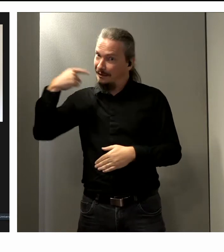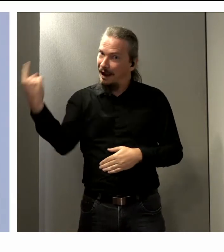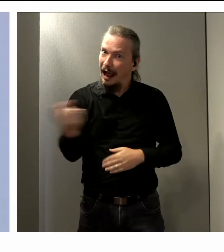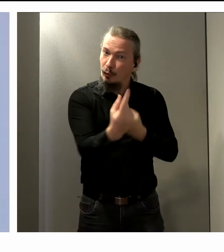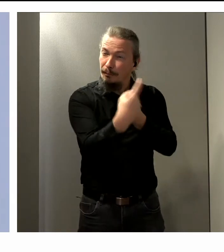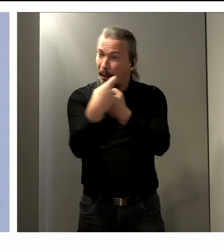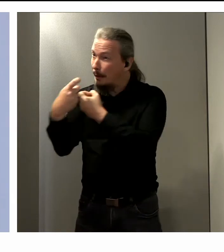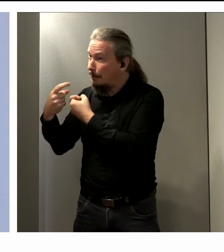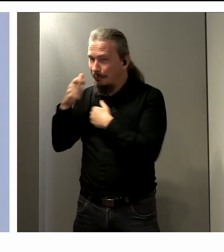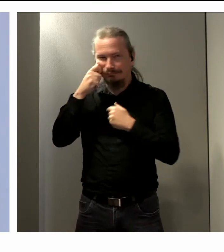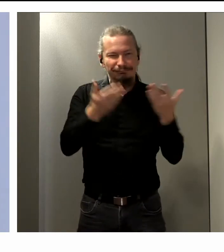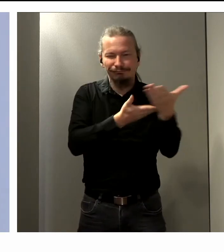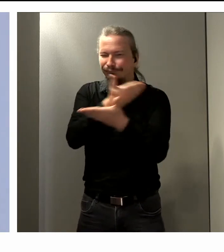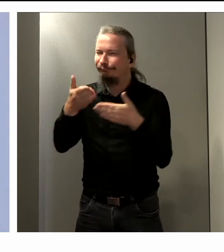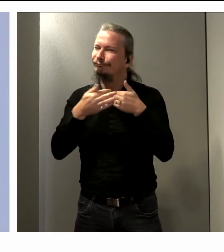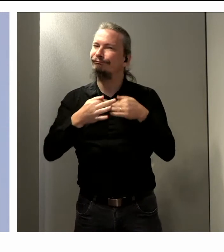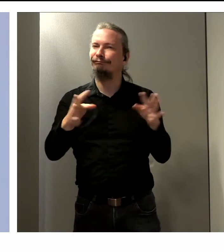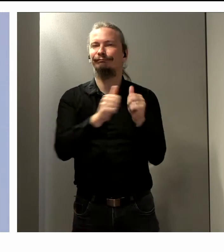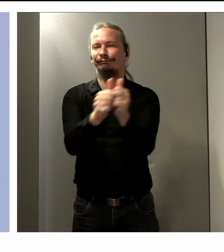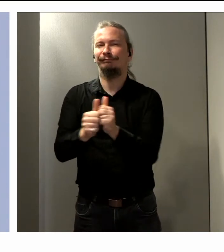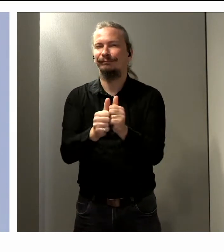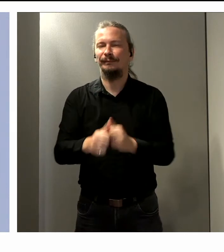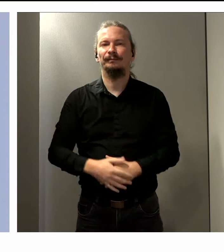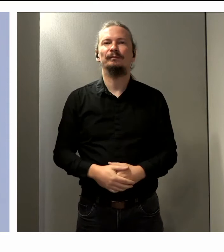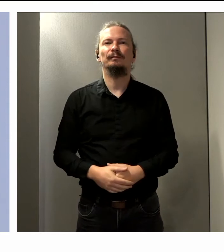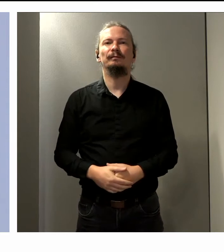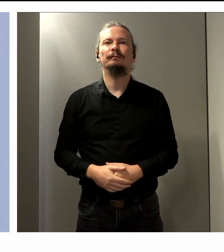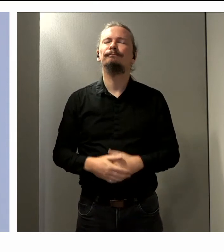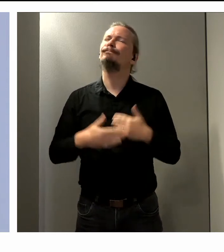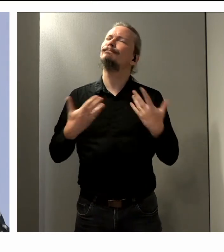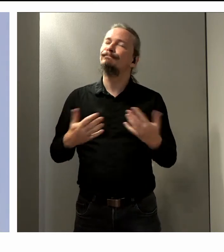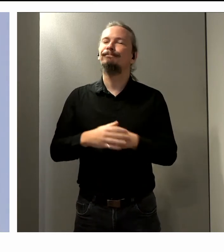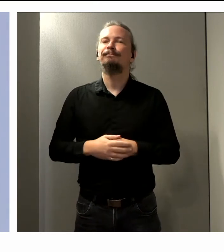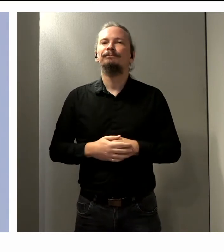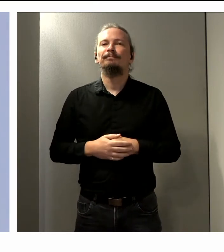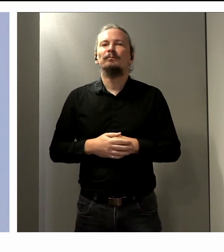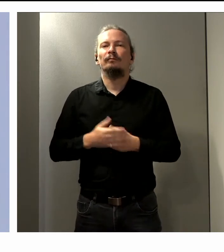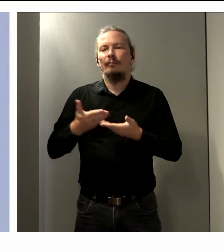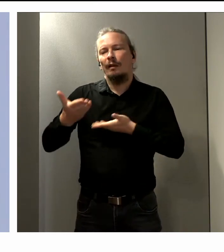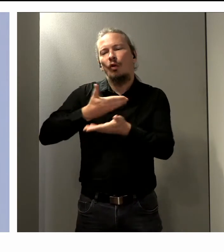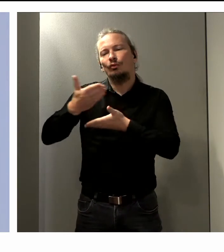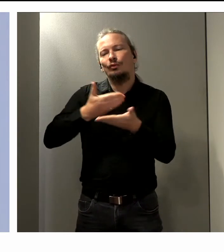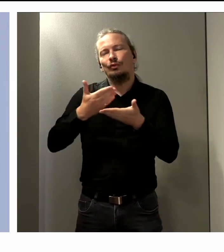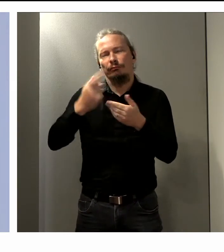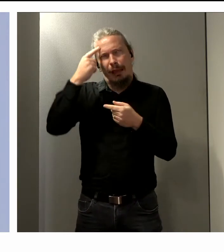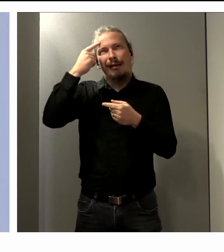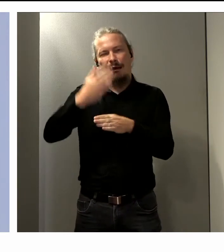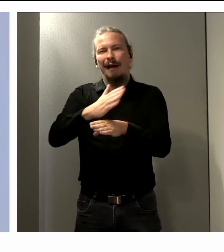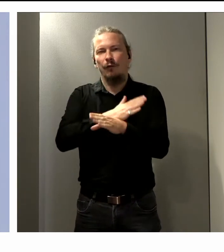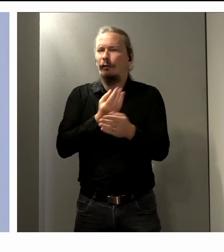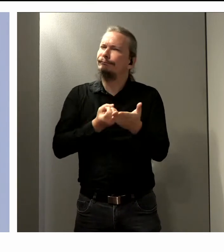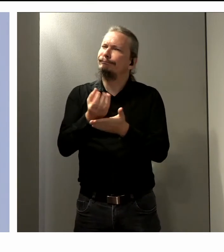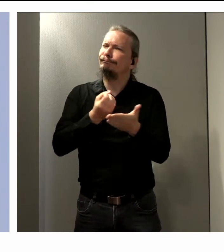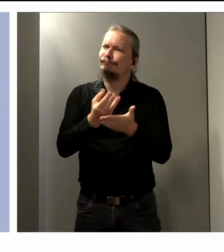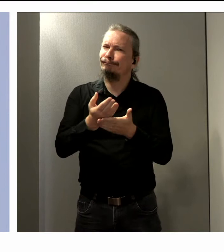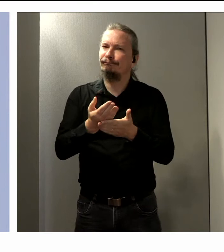tous et toutes de ce temps que nous allons partager ensemble. Alors peut-être pour situer l'échange que nous allons avoir, nous souhaitions